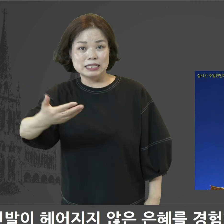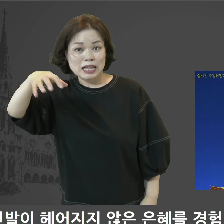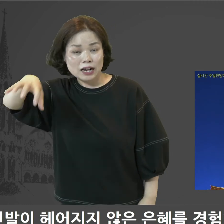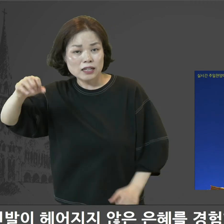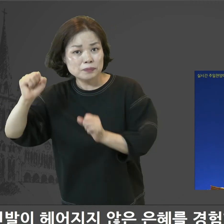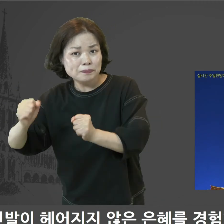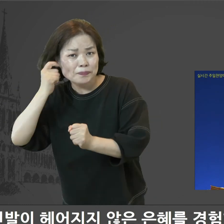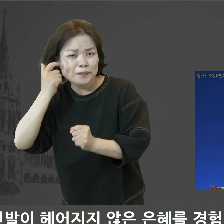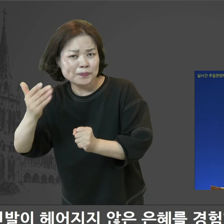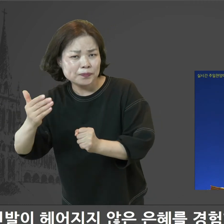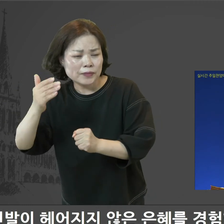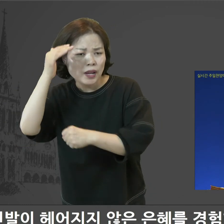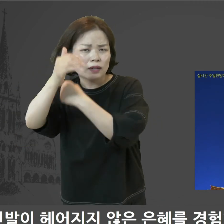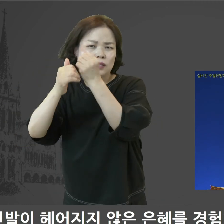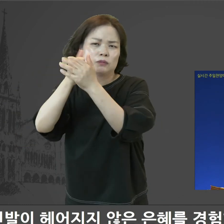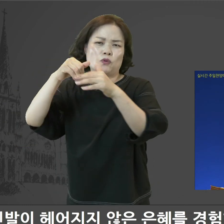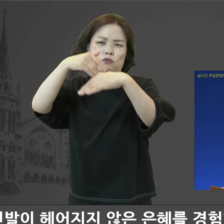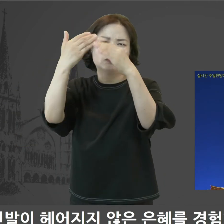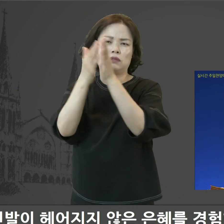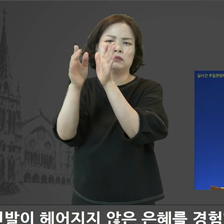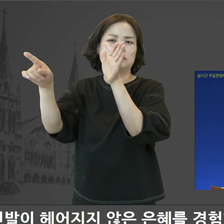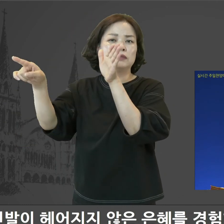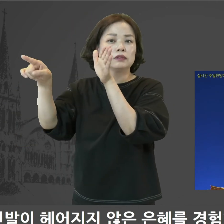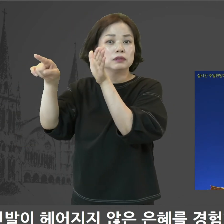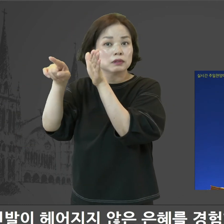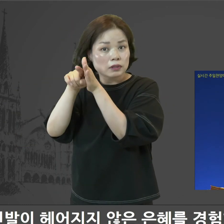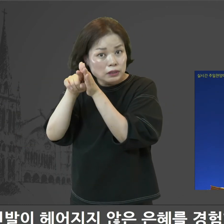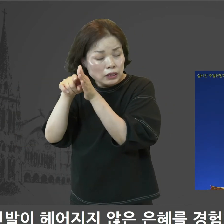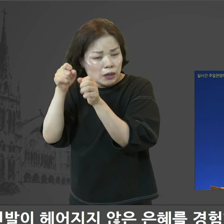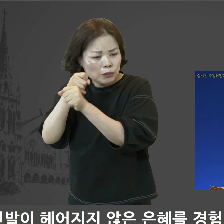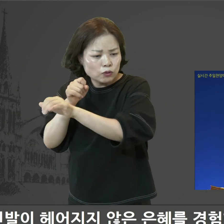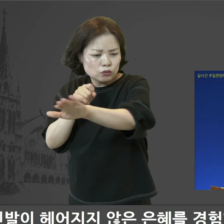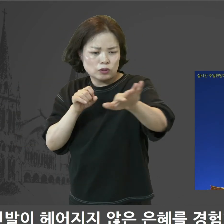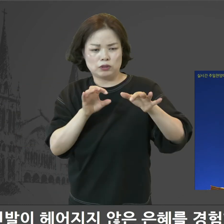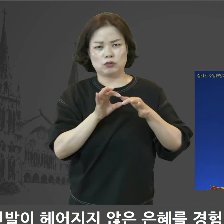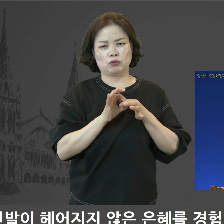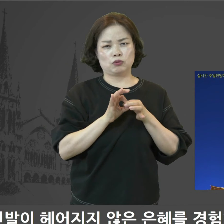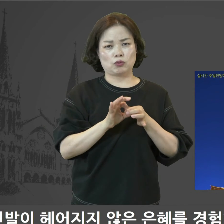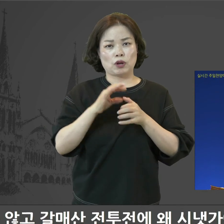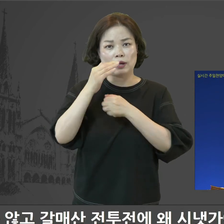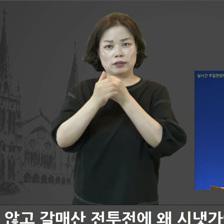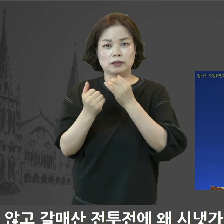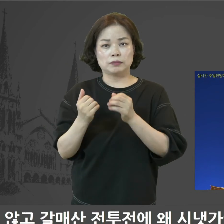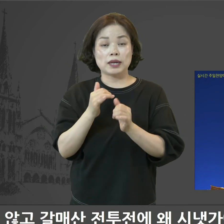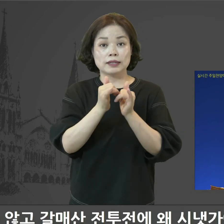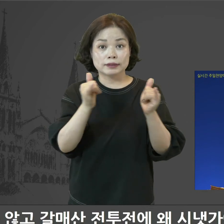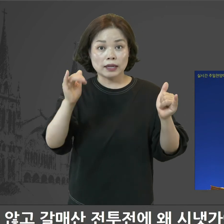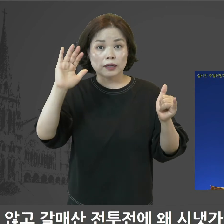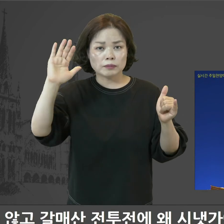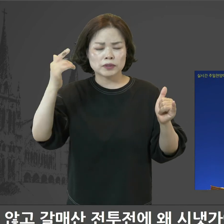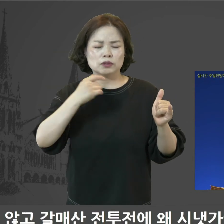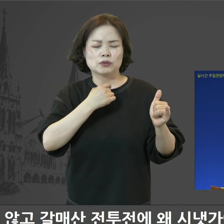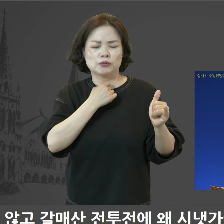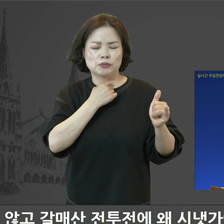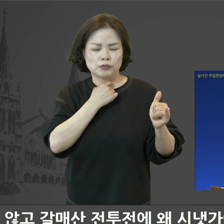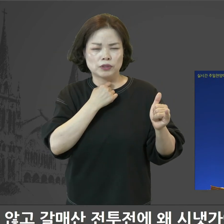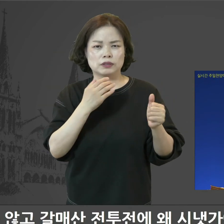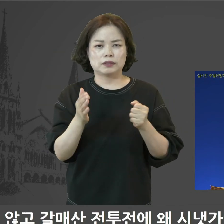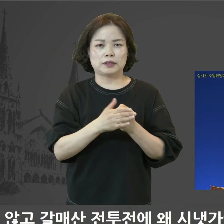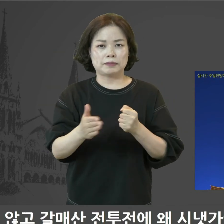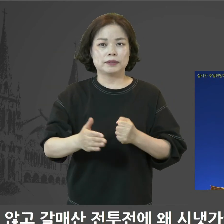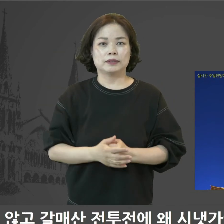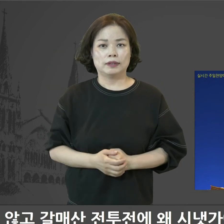통해서 하나님을 온전히 신뢰하고 의지하며 우리로 하여금 하나님의 사람이 되게 하시기를 원하셨기